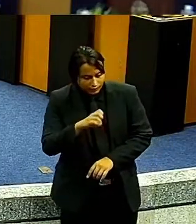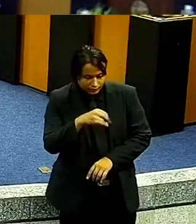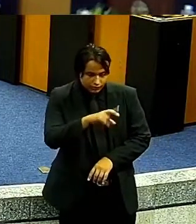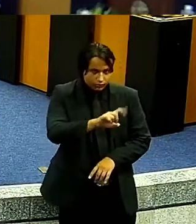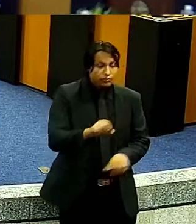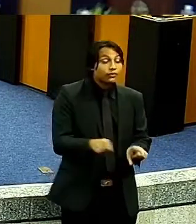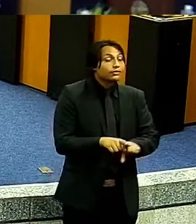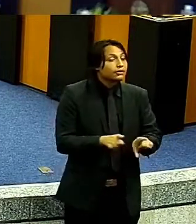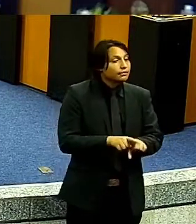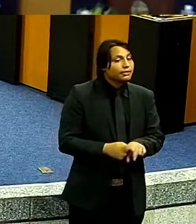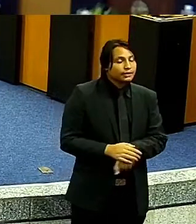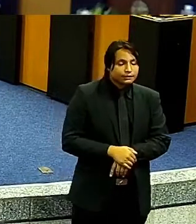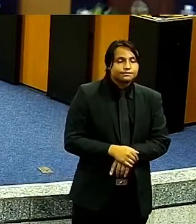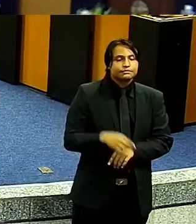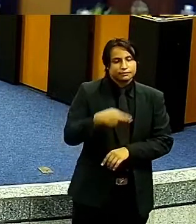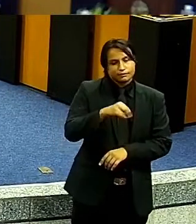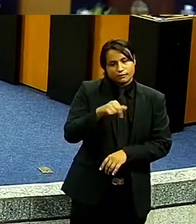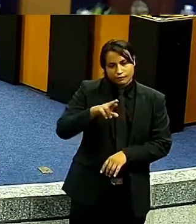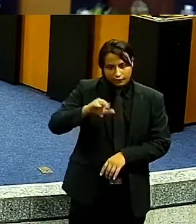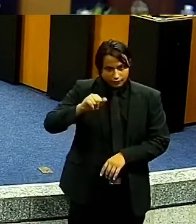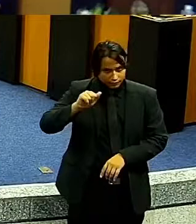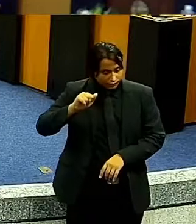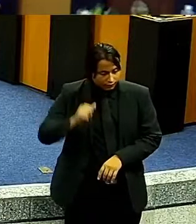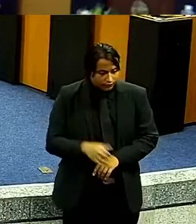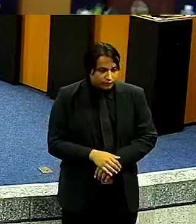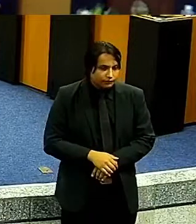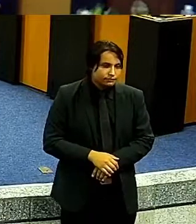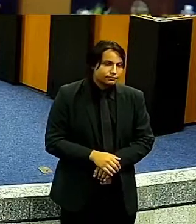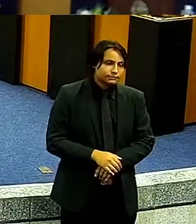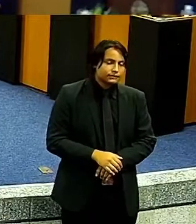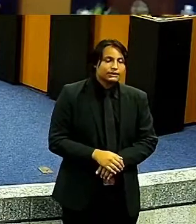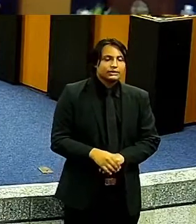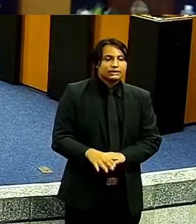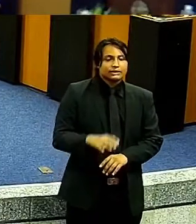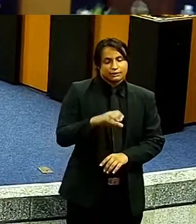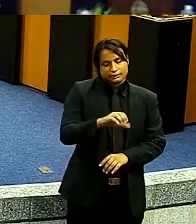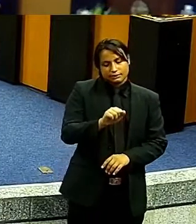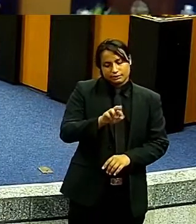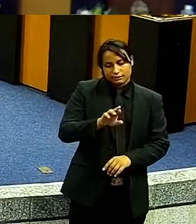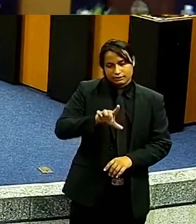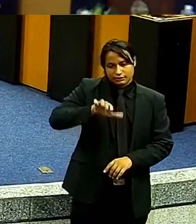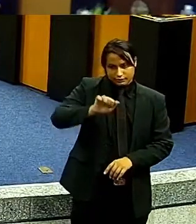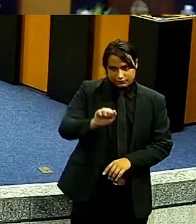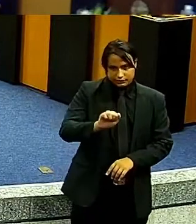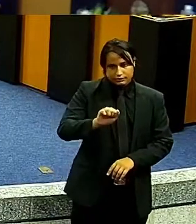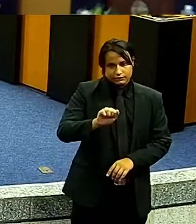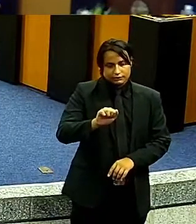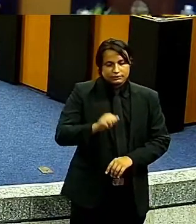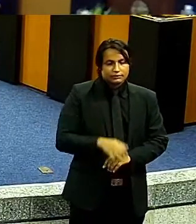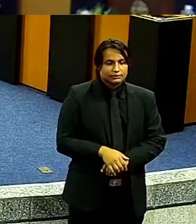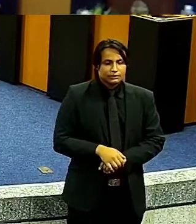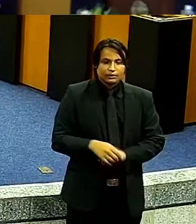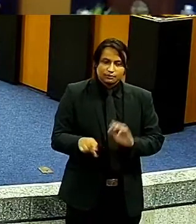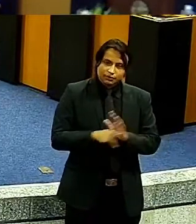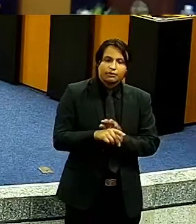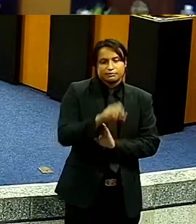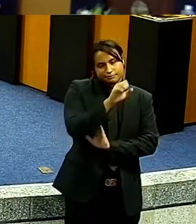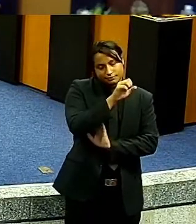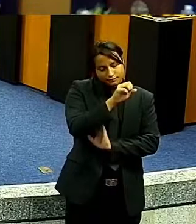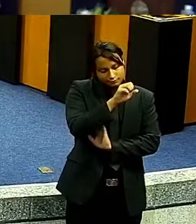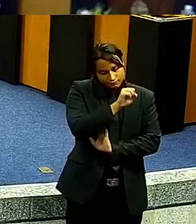Pinheiro e dos vereadores Carla sarnei de São